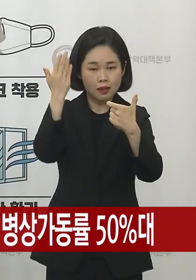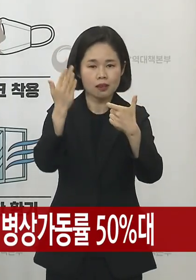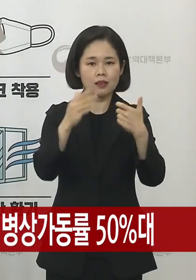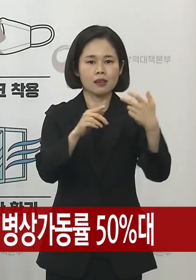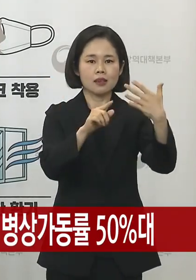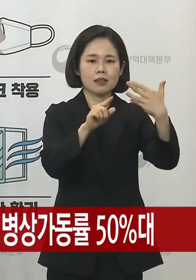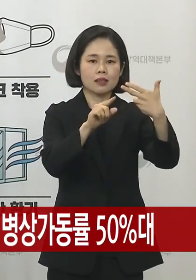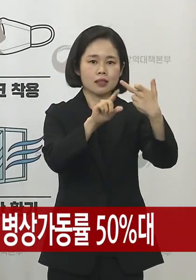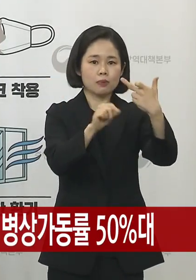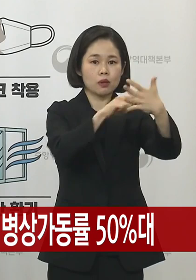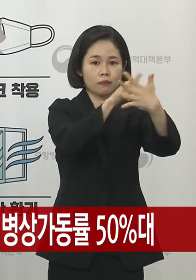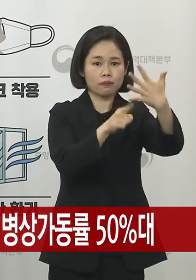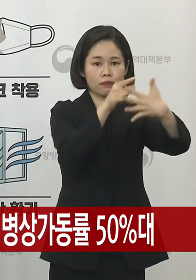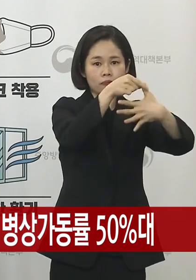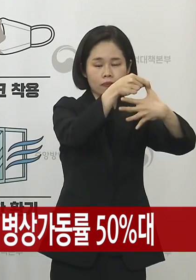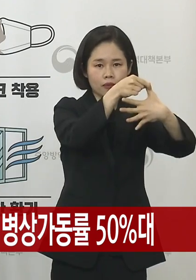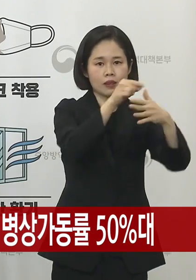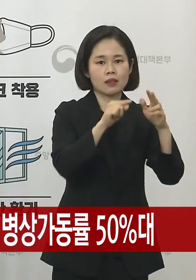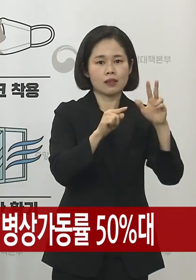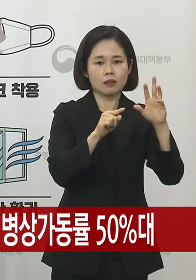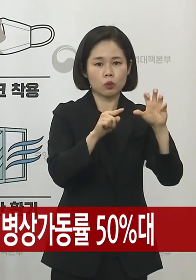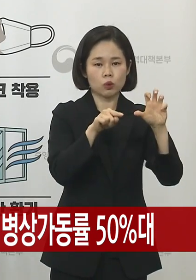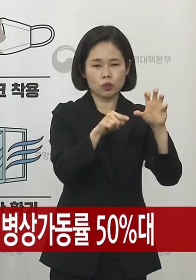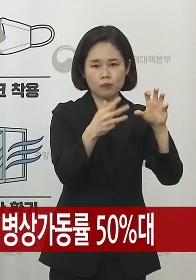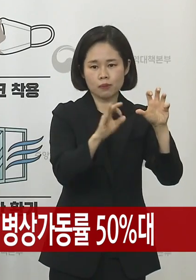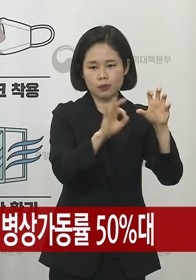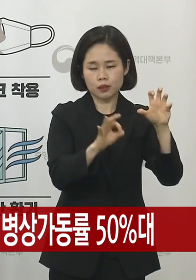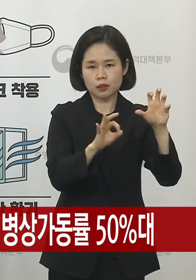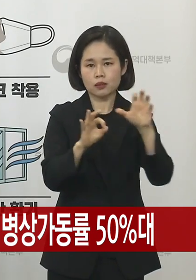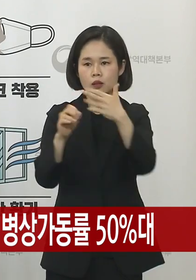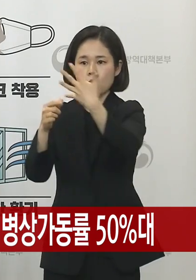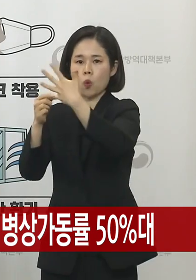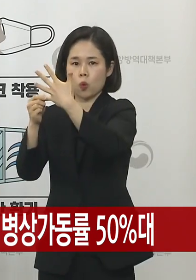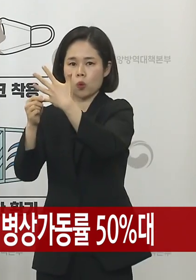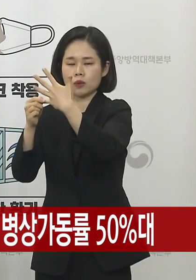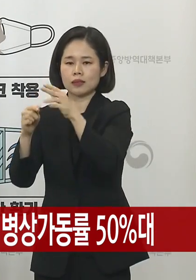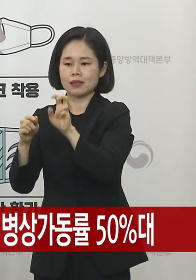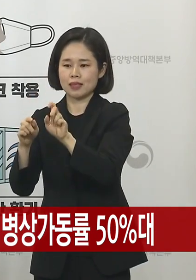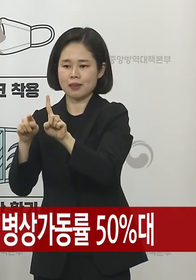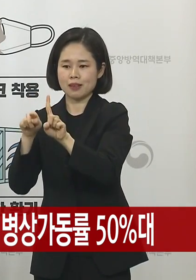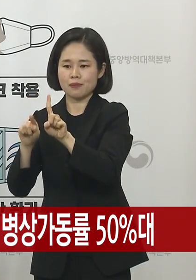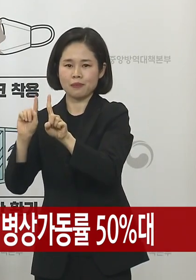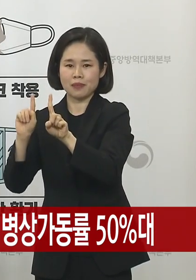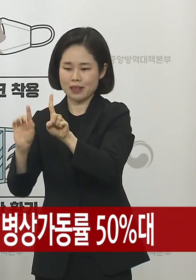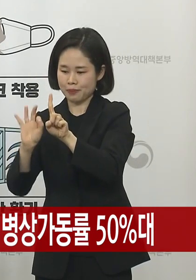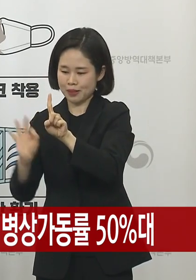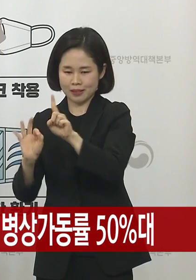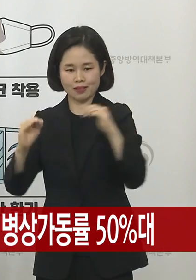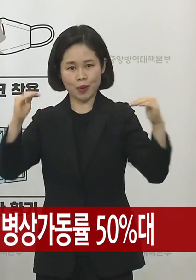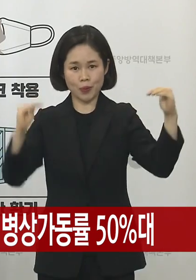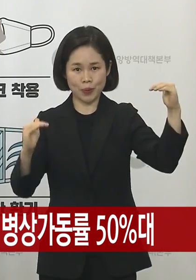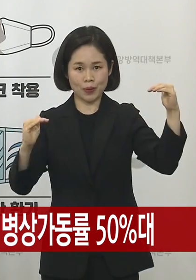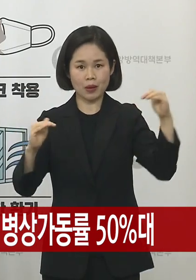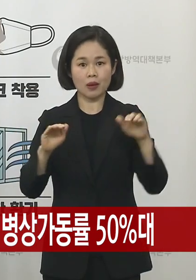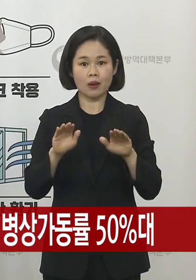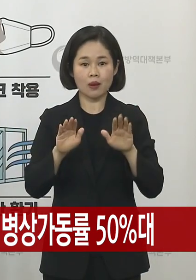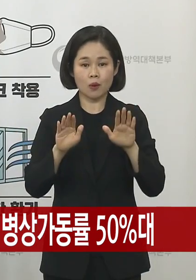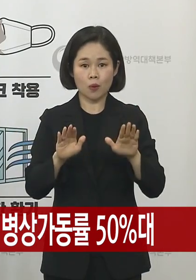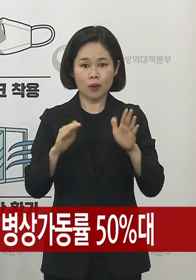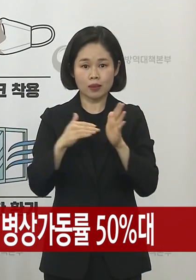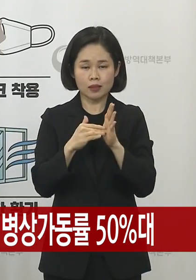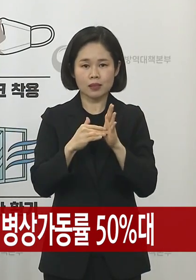12월 1주 35.8%에서 12월 5주 21%로 감소하였고 오늘